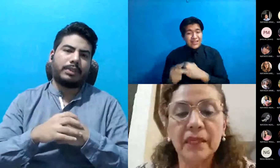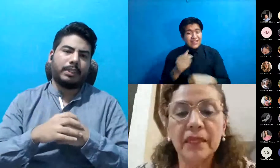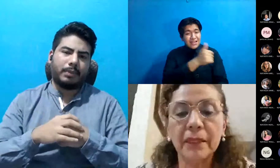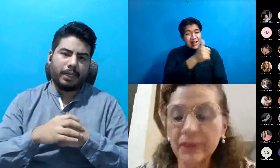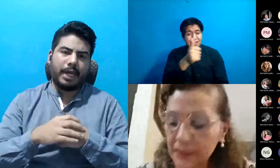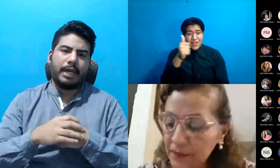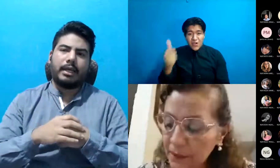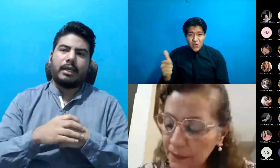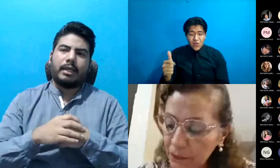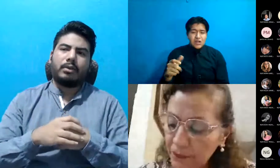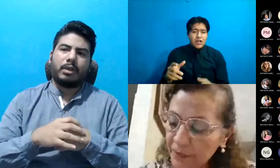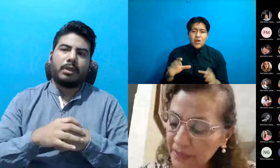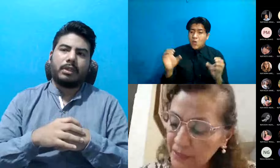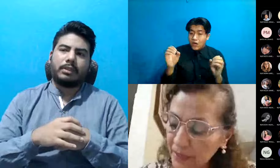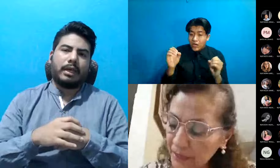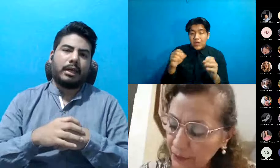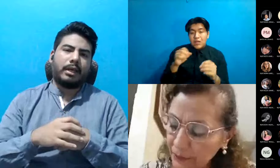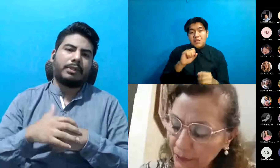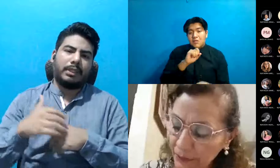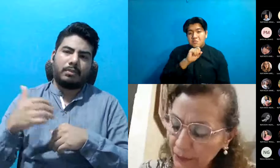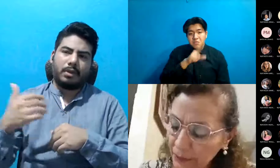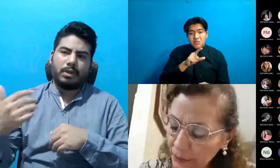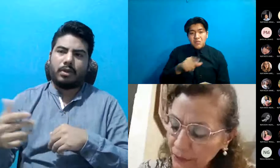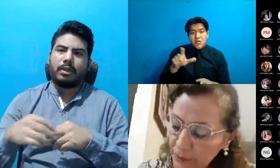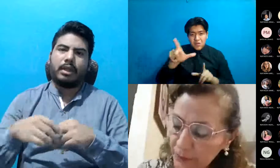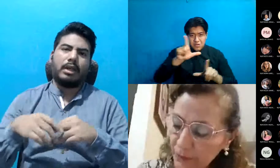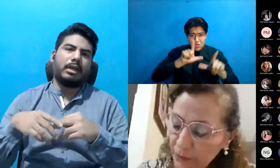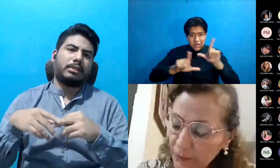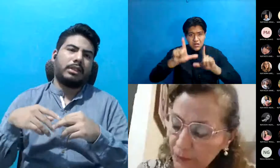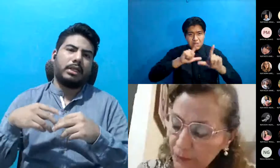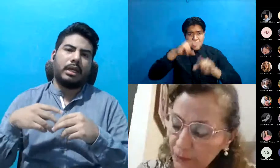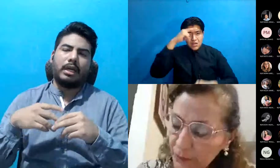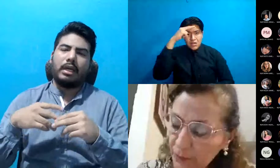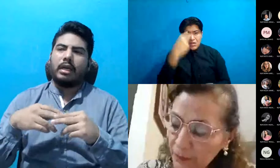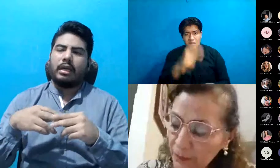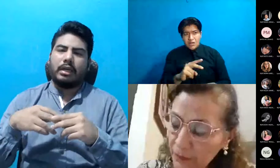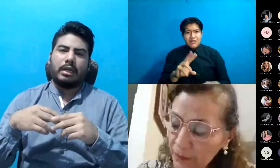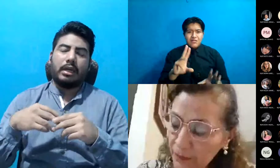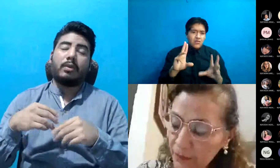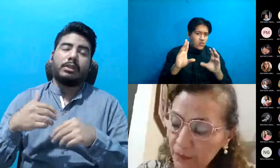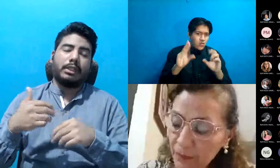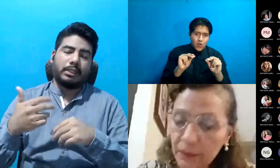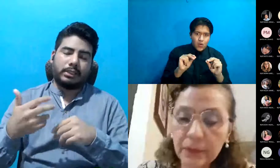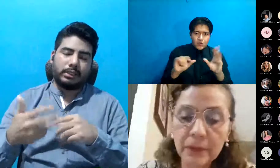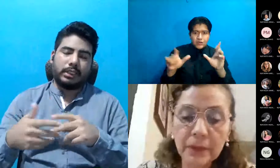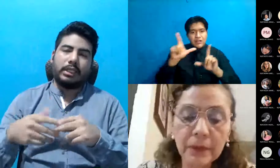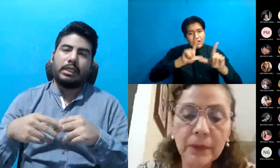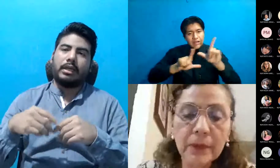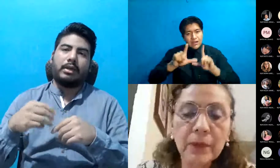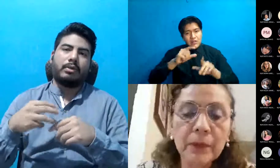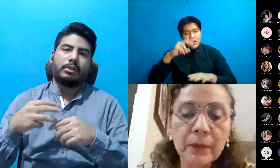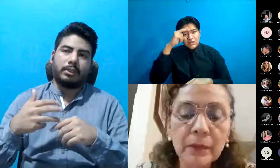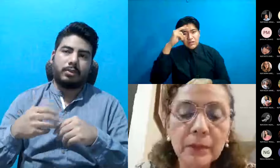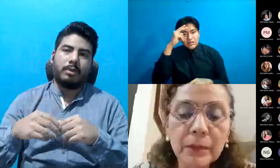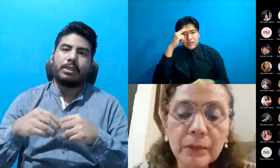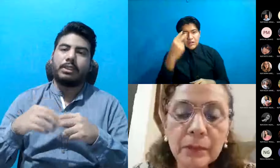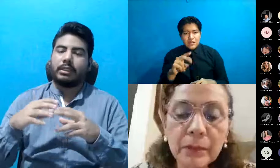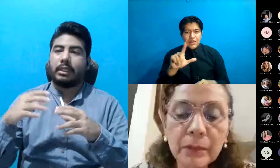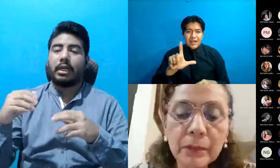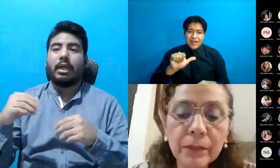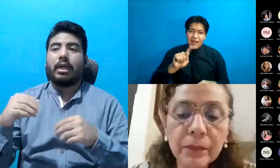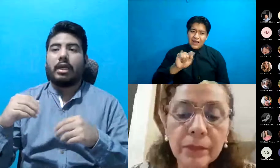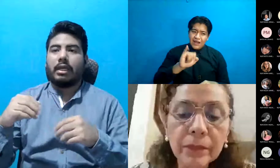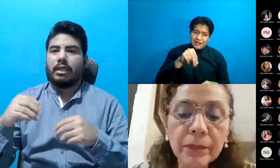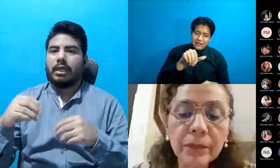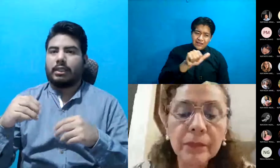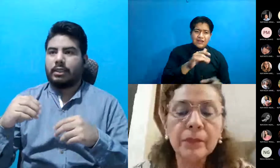tenemos la lengua de señas mexicana, sino también está la lengua de señas maya yucateca, la lengua de señas chaquina, la lengua de señas purépecha,